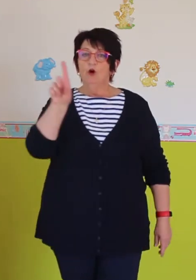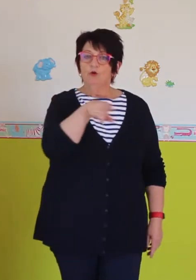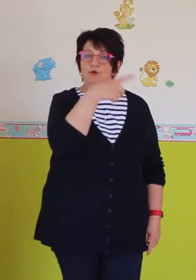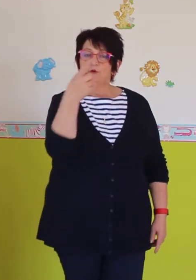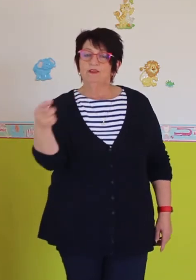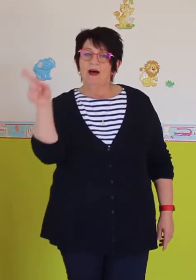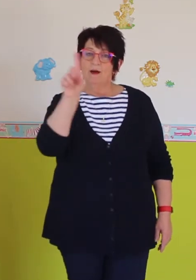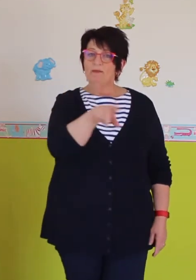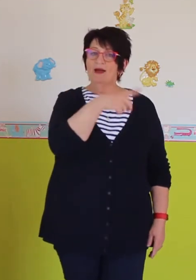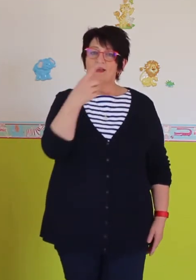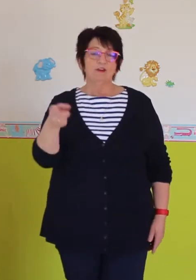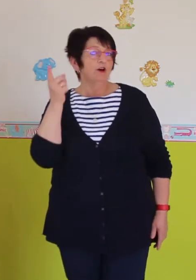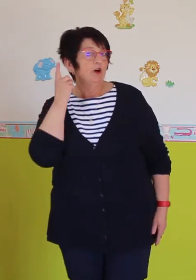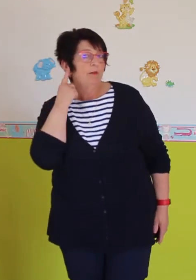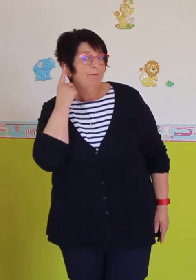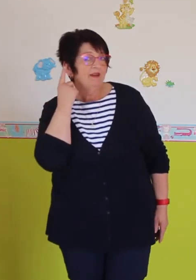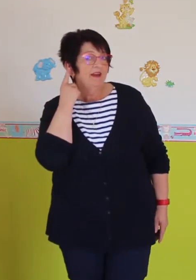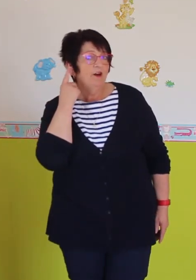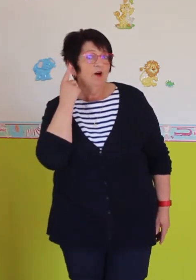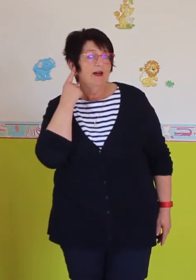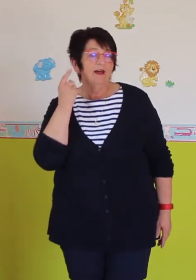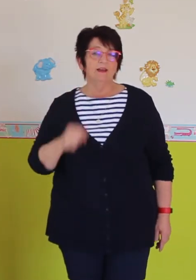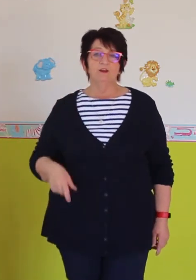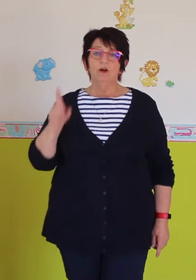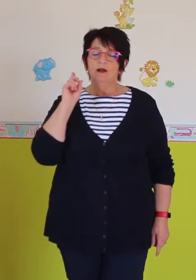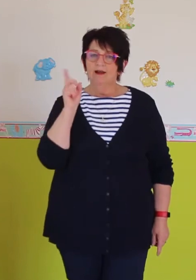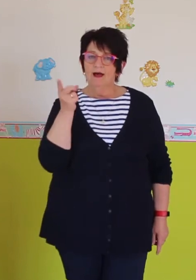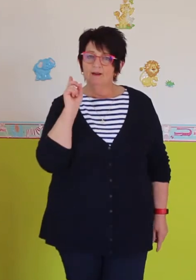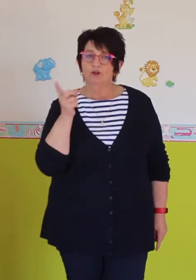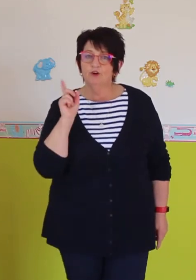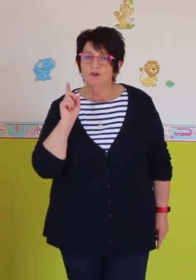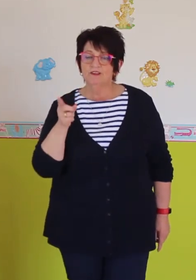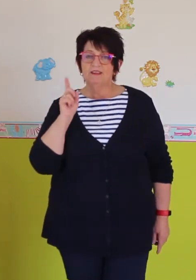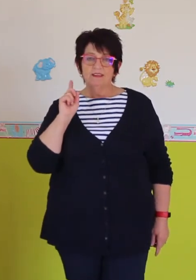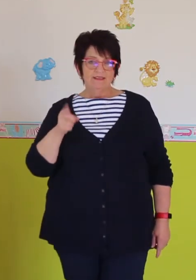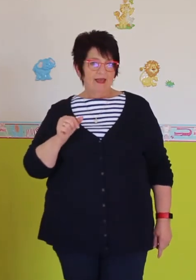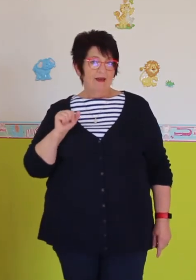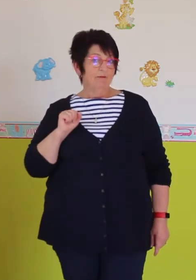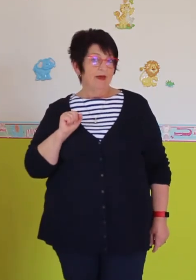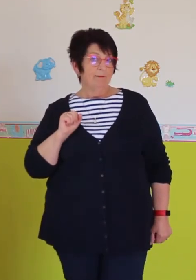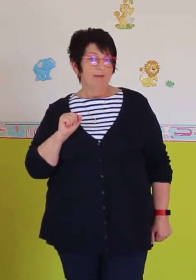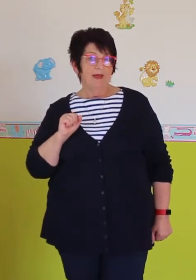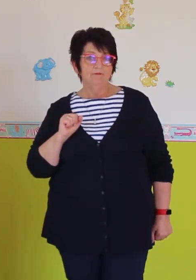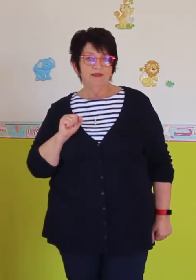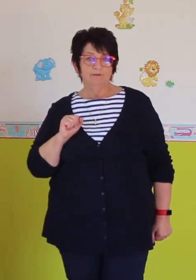une abeille m'a piqué l'oreille, la coquine, elle m'aimait bien.